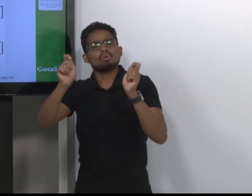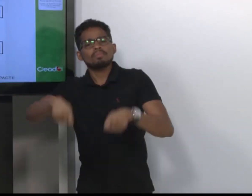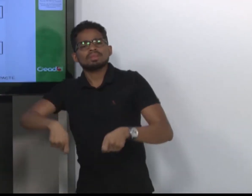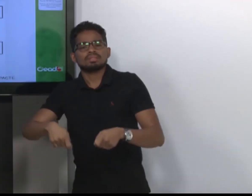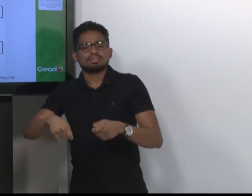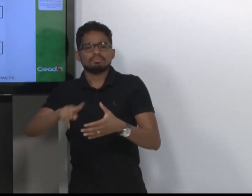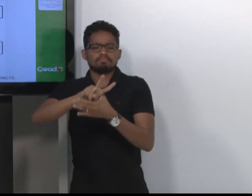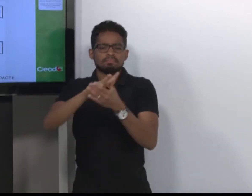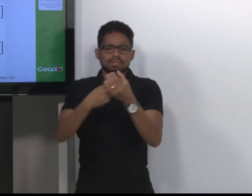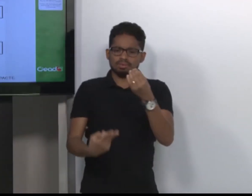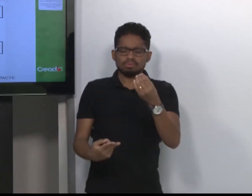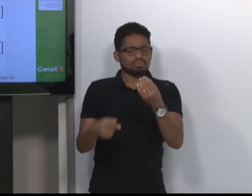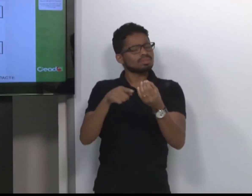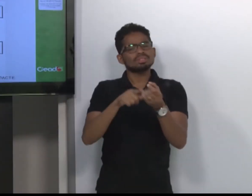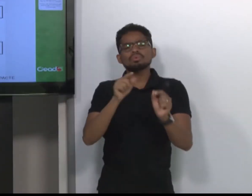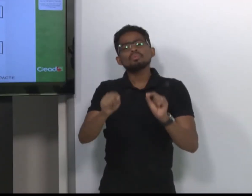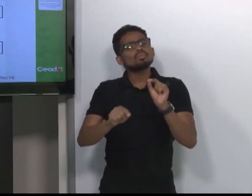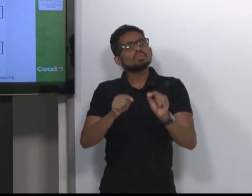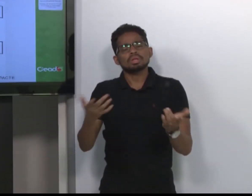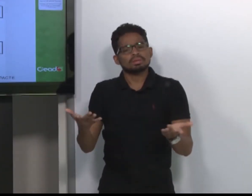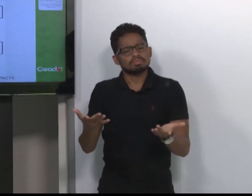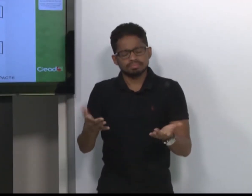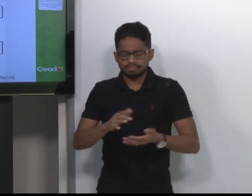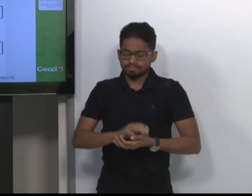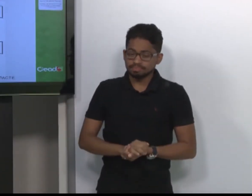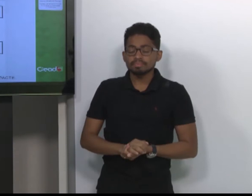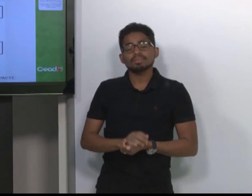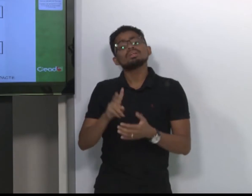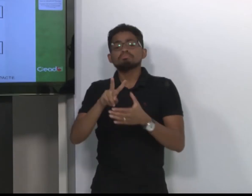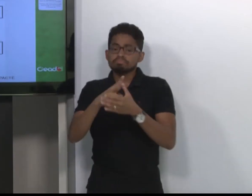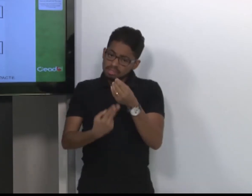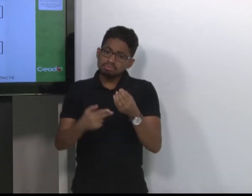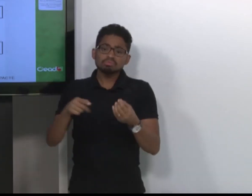Então, eu tenho a primeira que é subcompetência bilíngue.